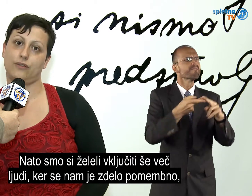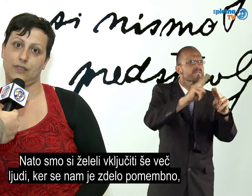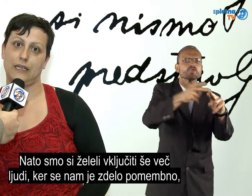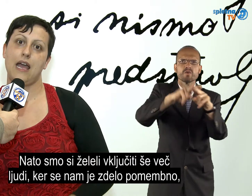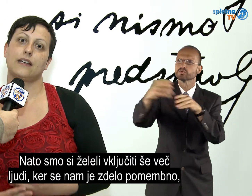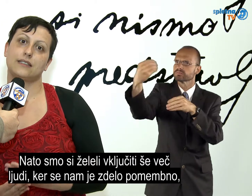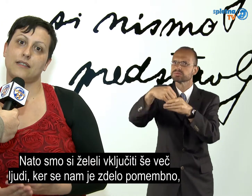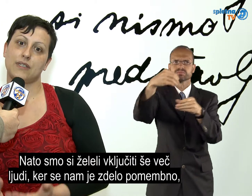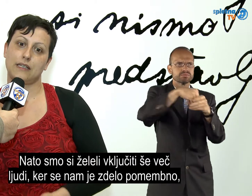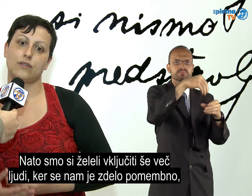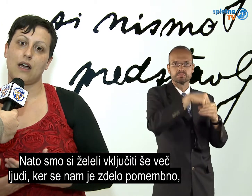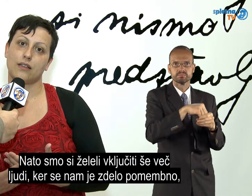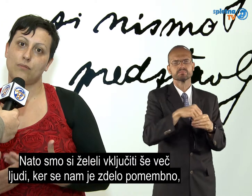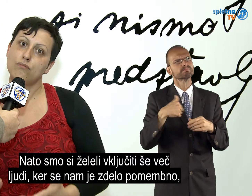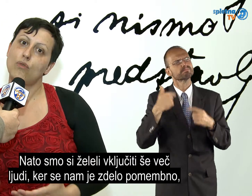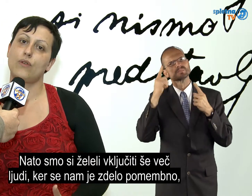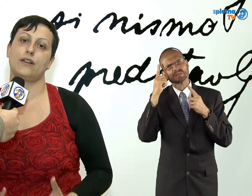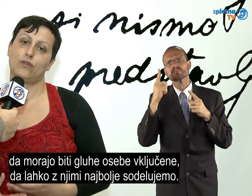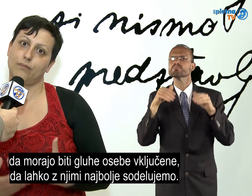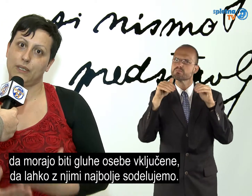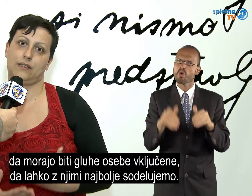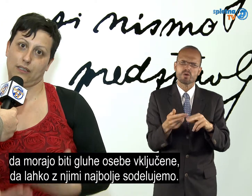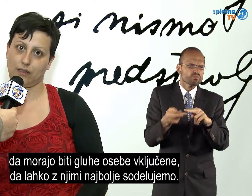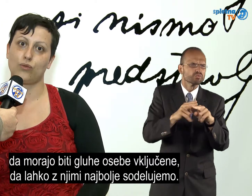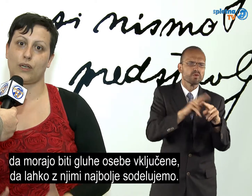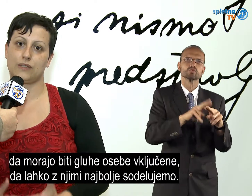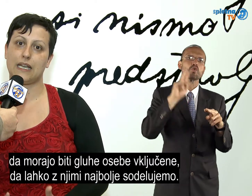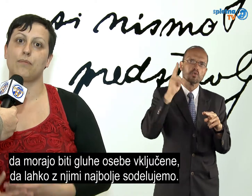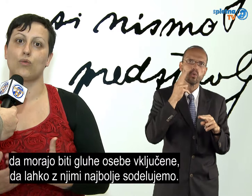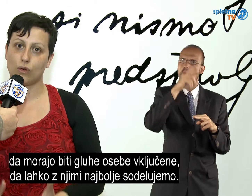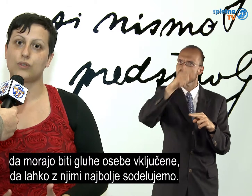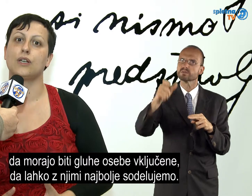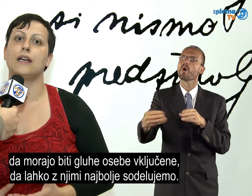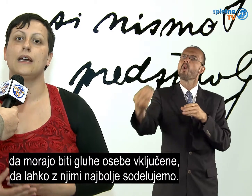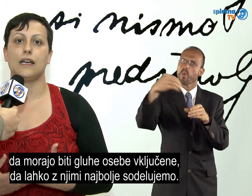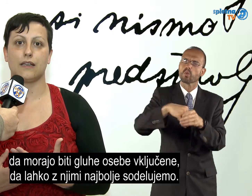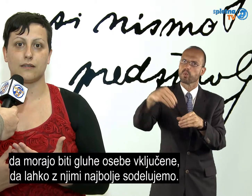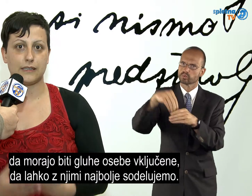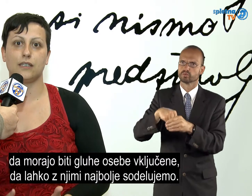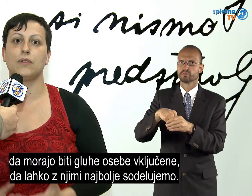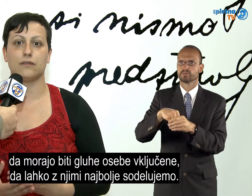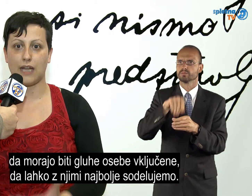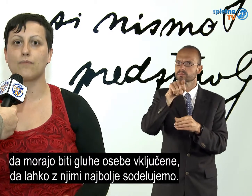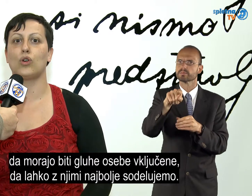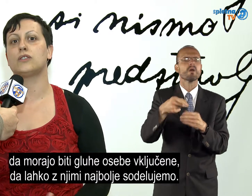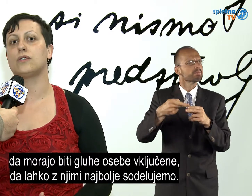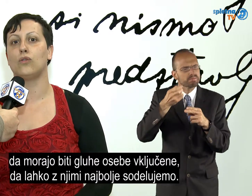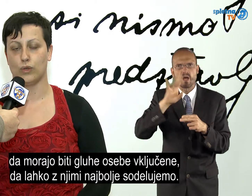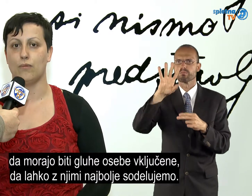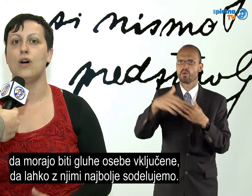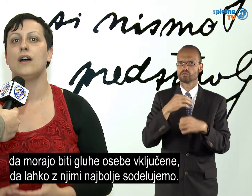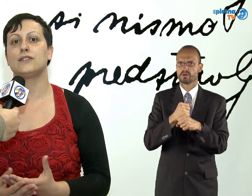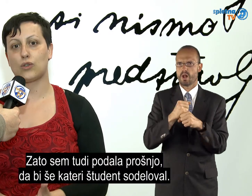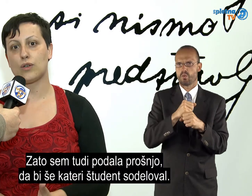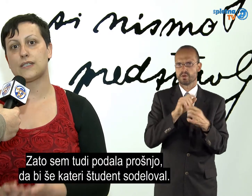več ljudi, ker se nam je zdelo, da morajo biti gluhe osebe vključene in da z njimi najbolje